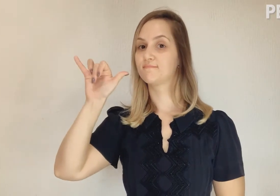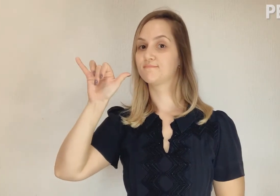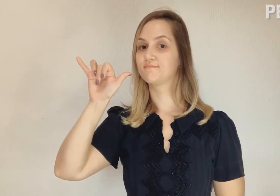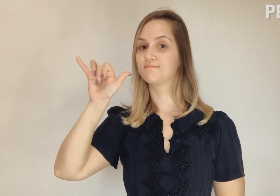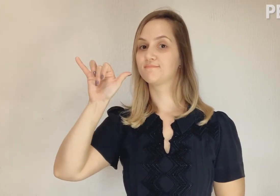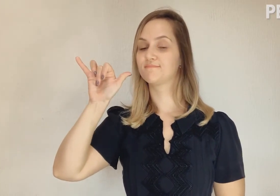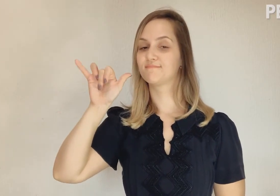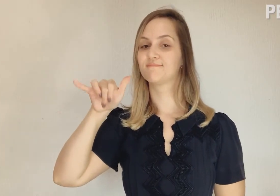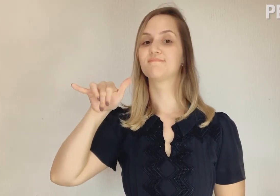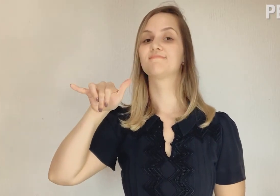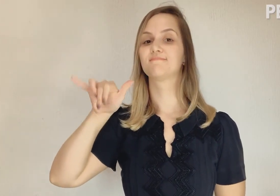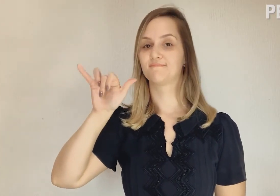Y